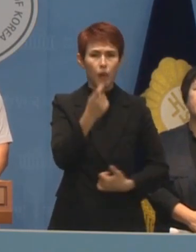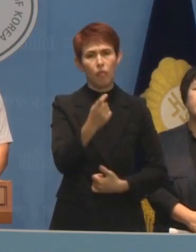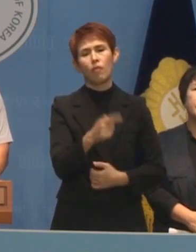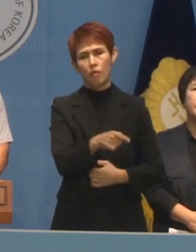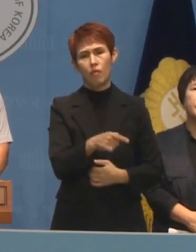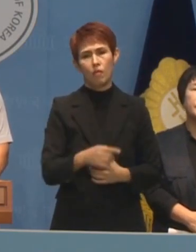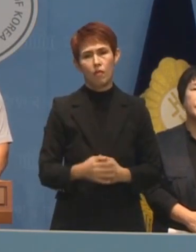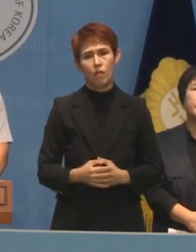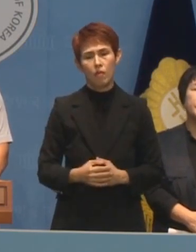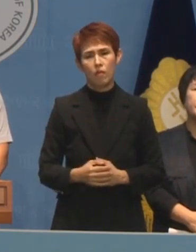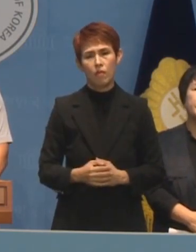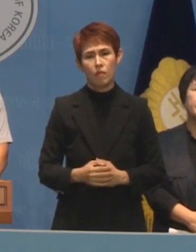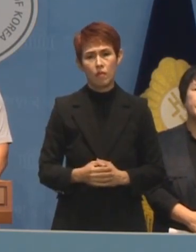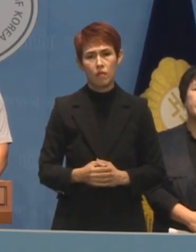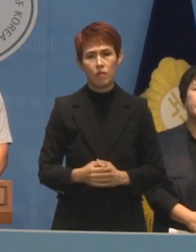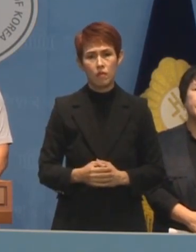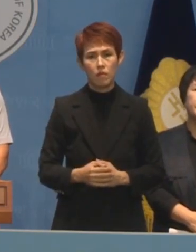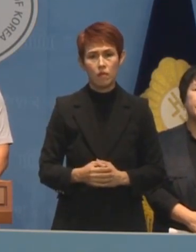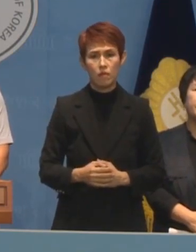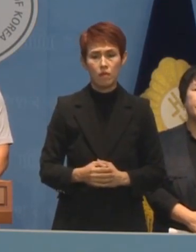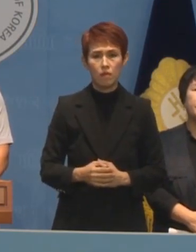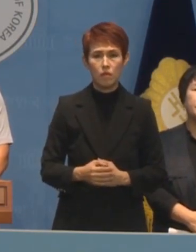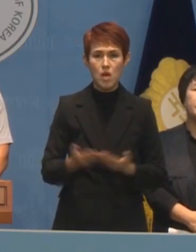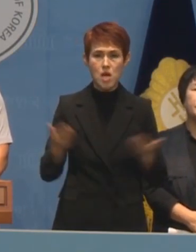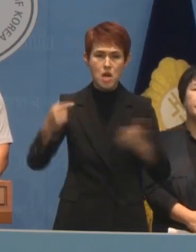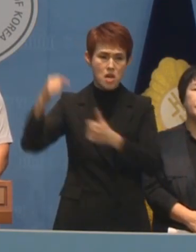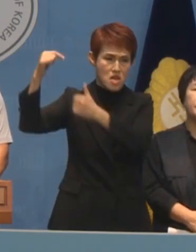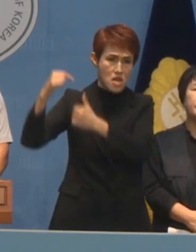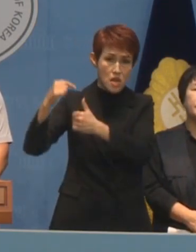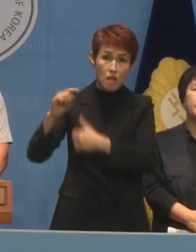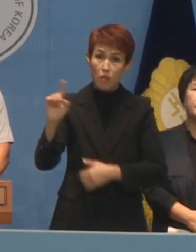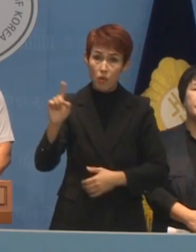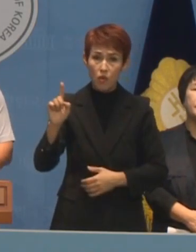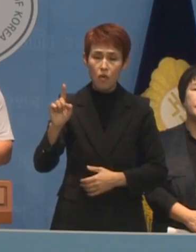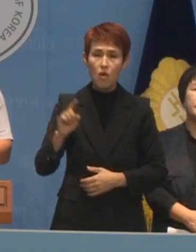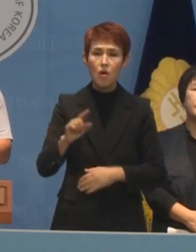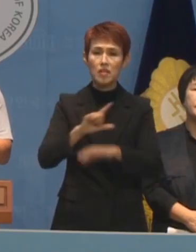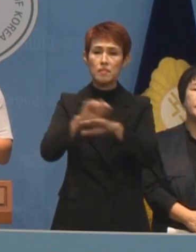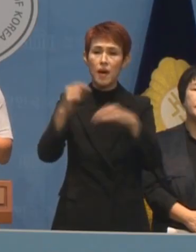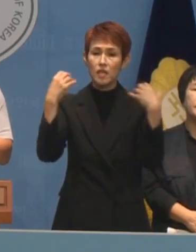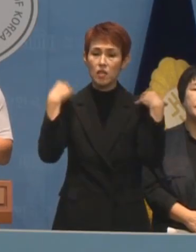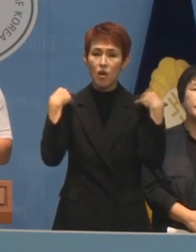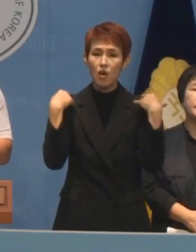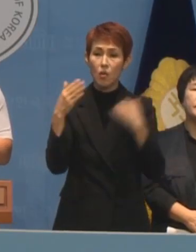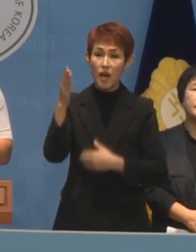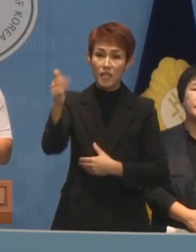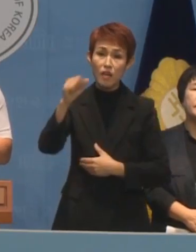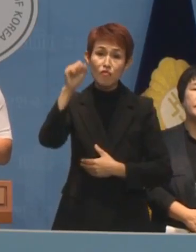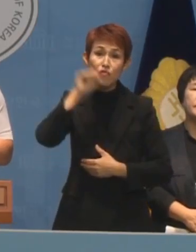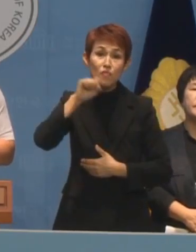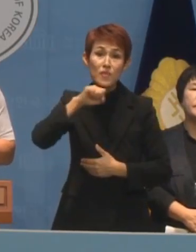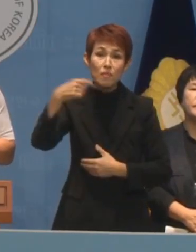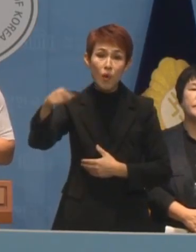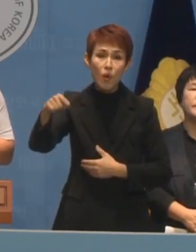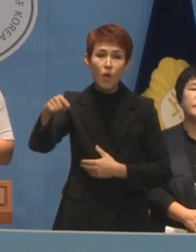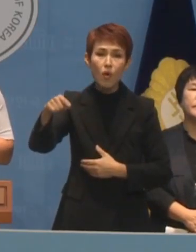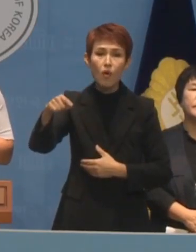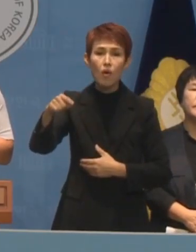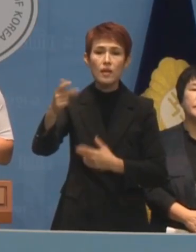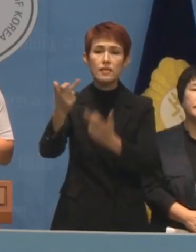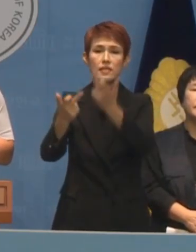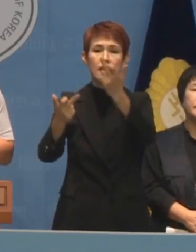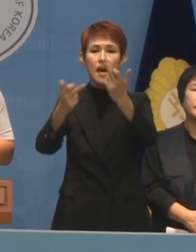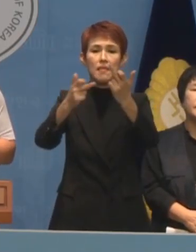사건이었습니다. 또한 부당한 업무 지시를 하였습니다. 모 지방청 항만물류과장의 취미는 청사 내 조경을 아름답게